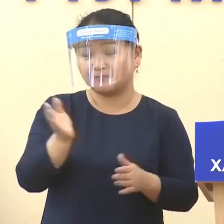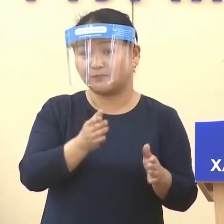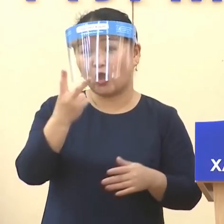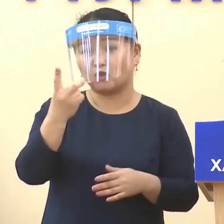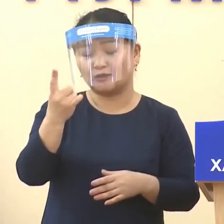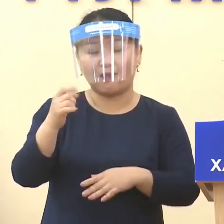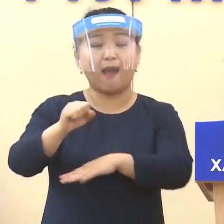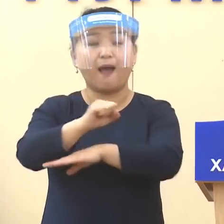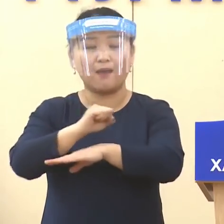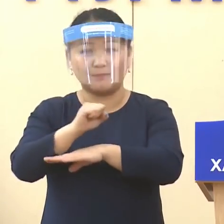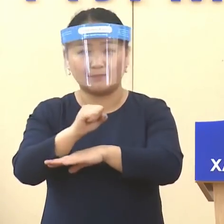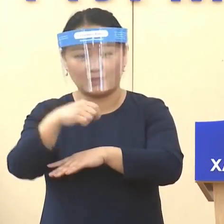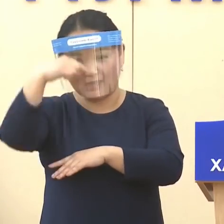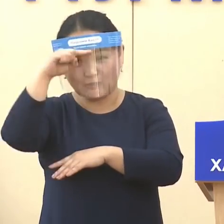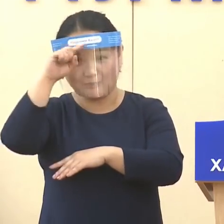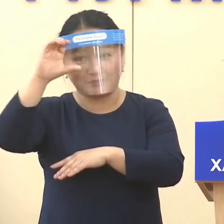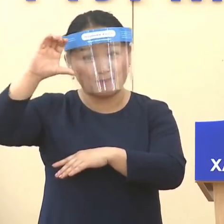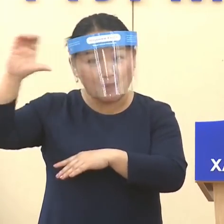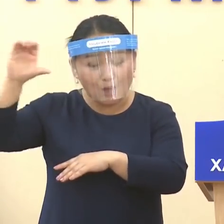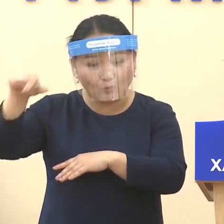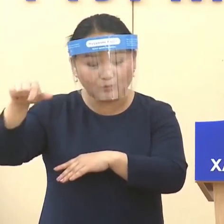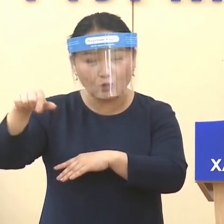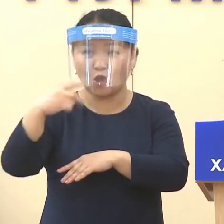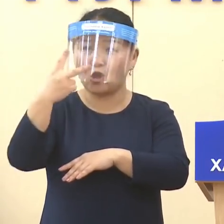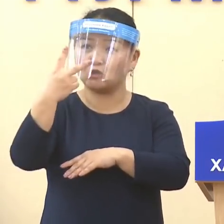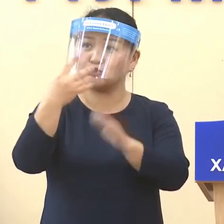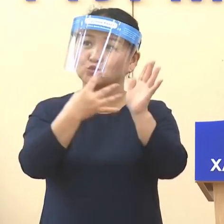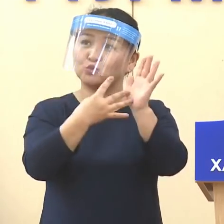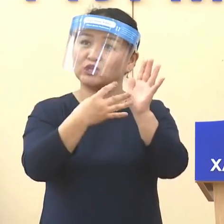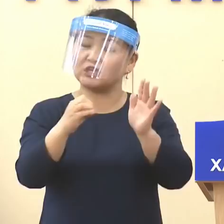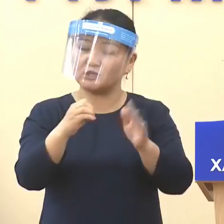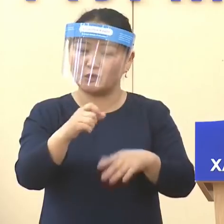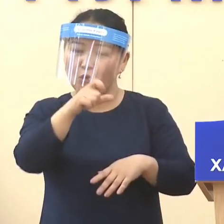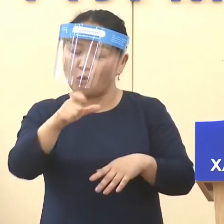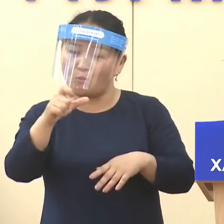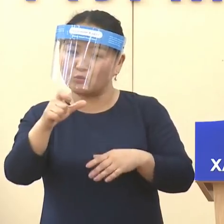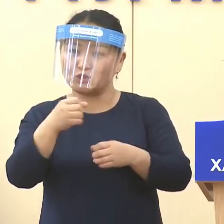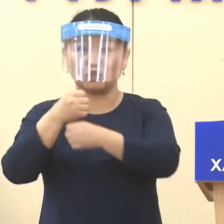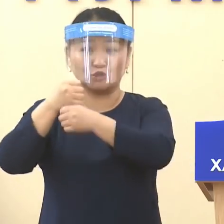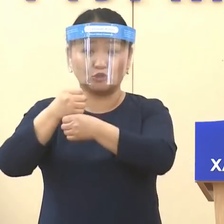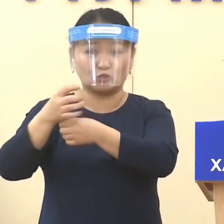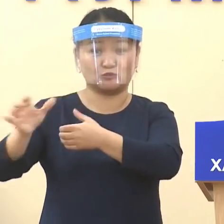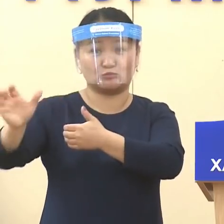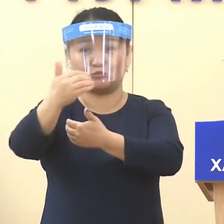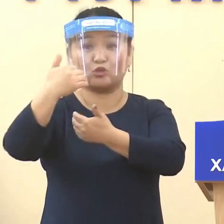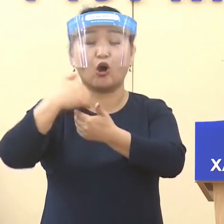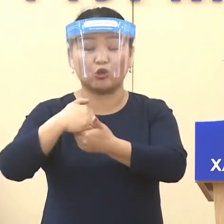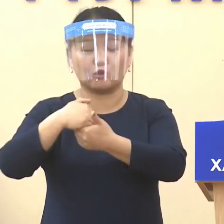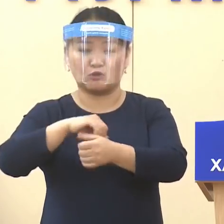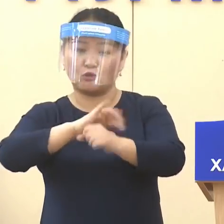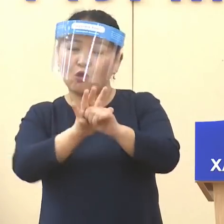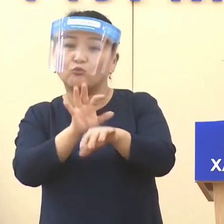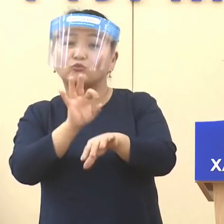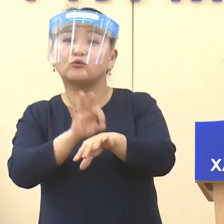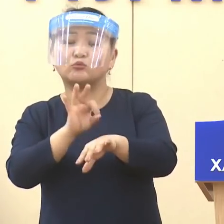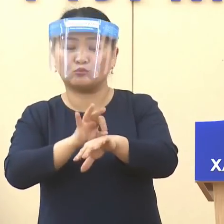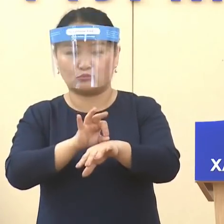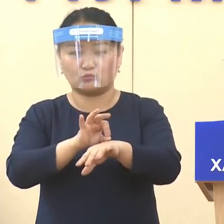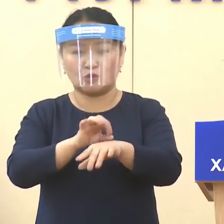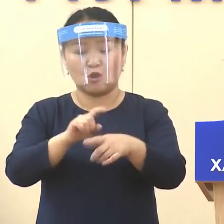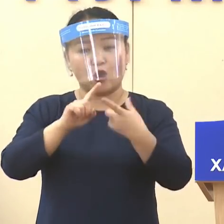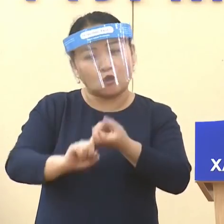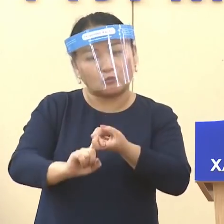эрүүл мэндийн байгууллагууд 290 гаруй эмч мэрэгчлэлтний төлөөллөгийг хамруулсан мөн COVID-19 халдварын дэгдэлтийн